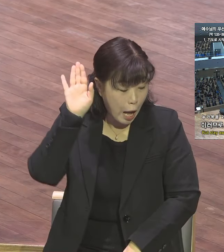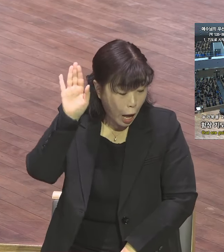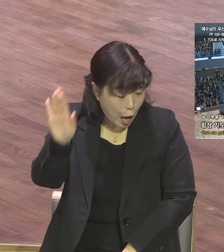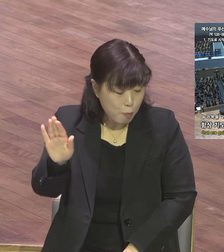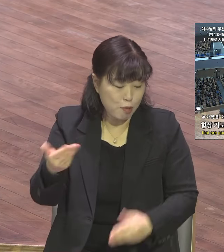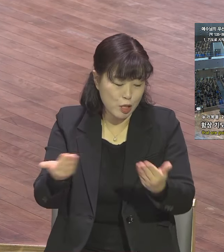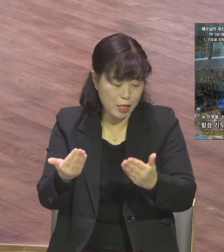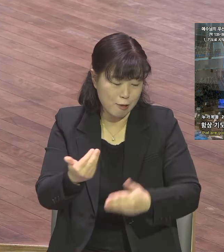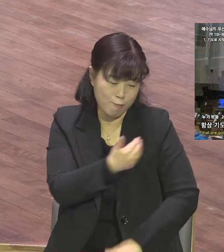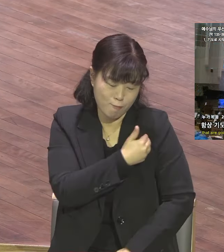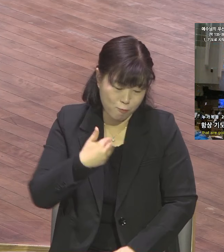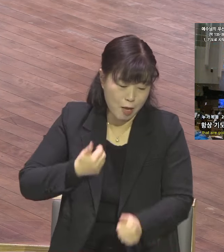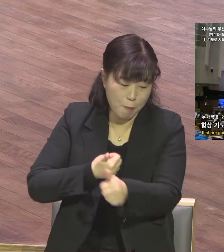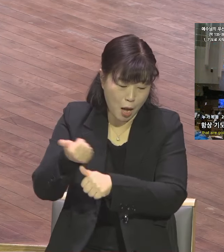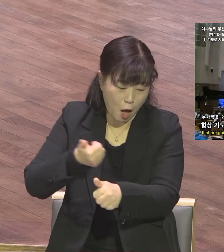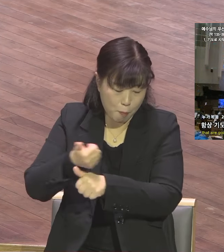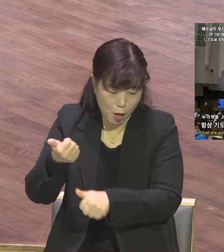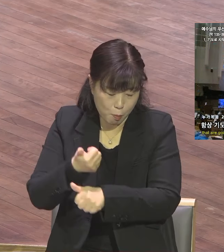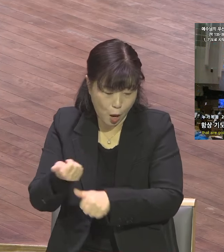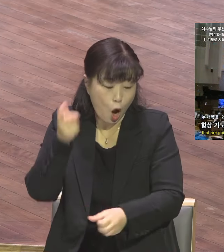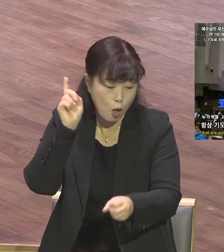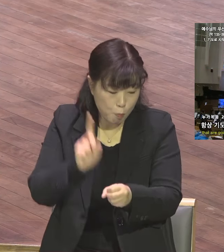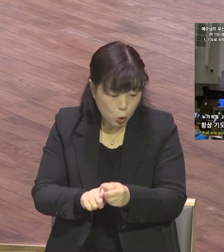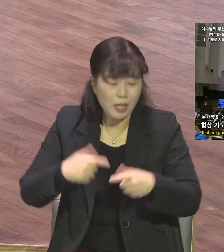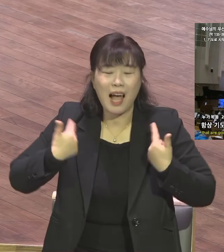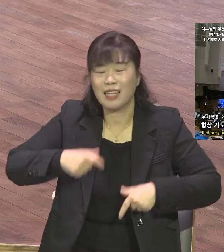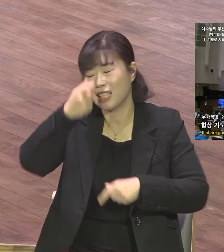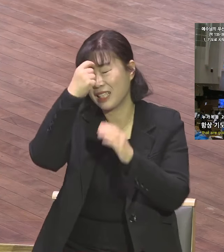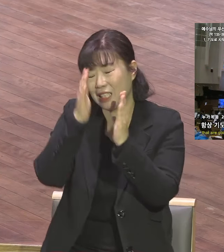앞에서 서도록 항상 기도하며 깨어있으라.